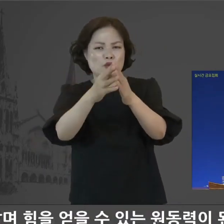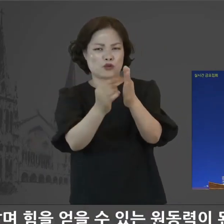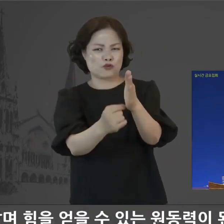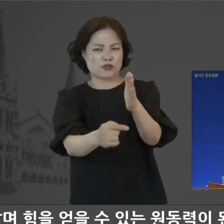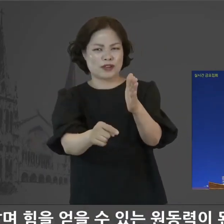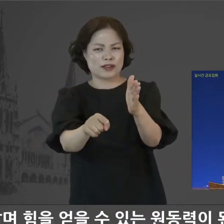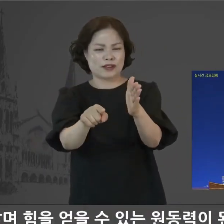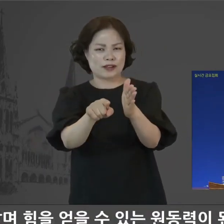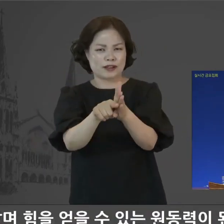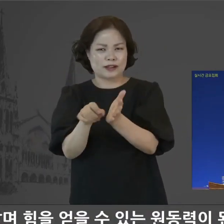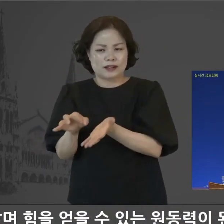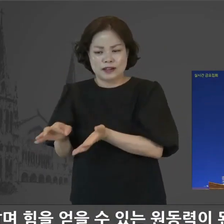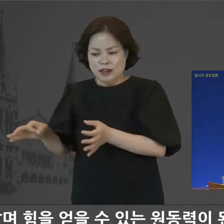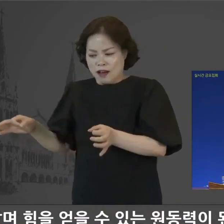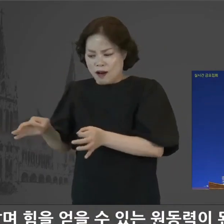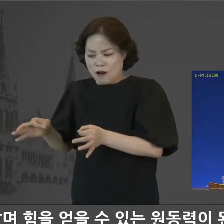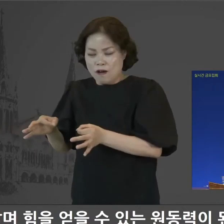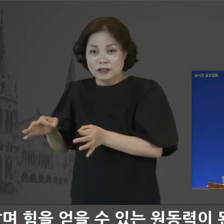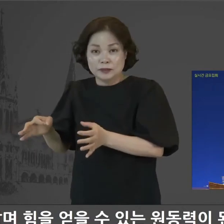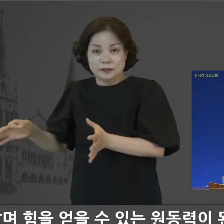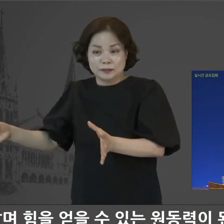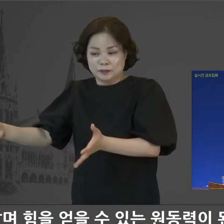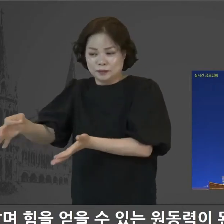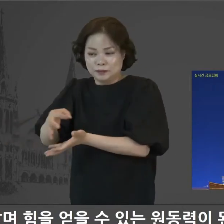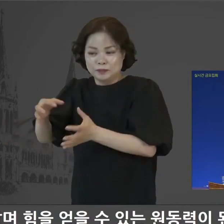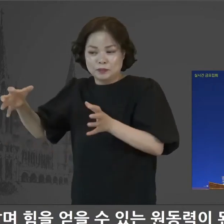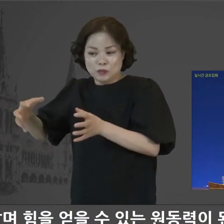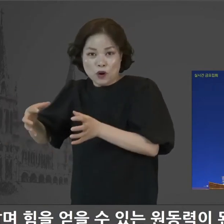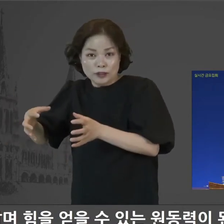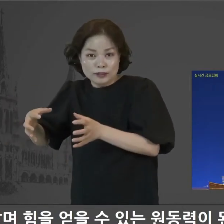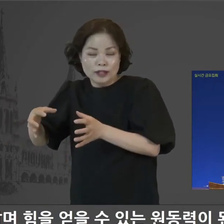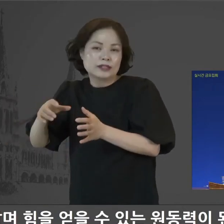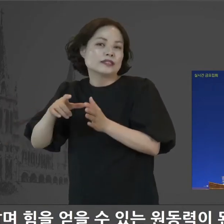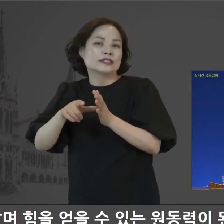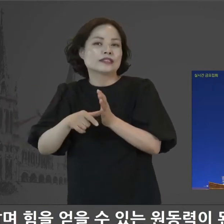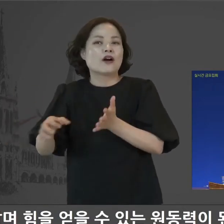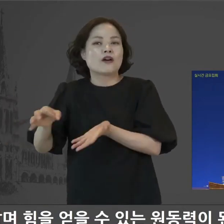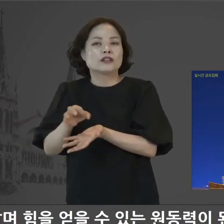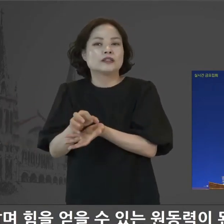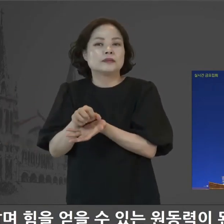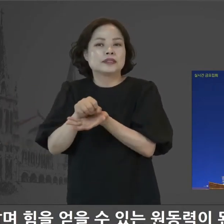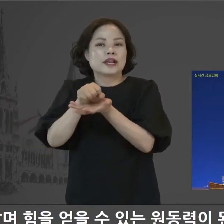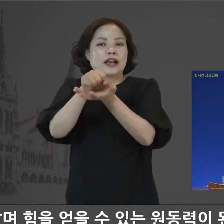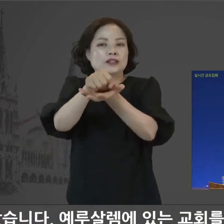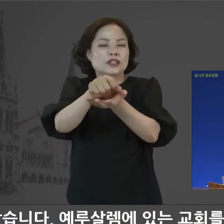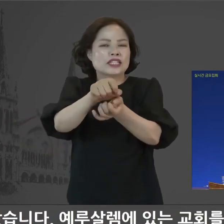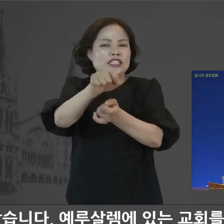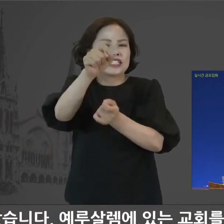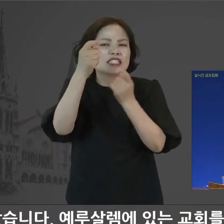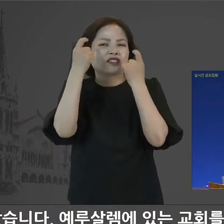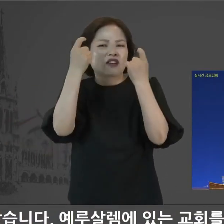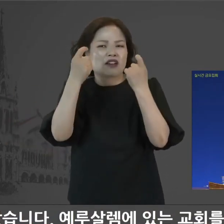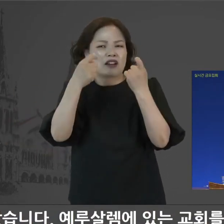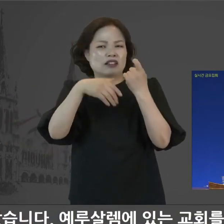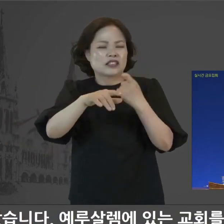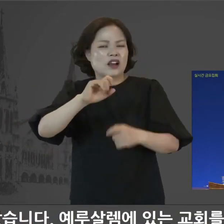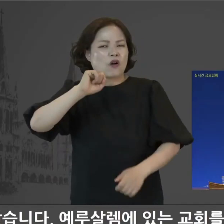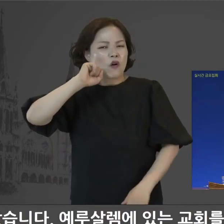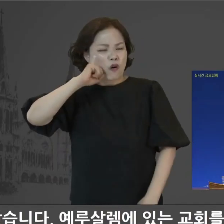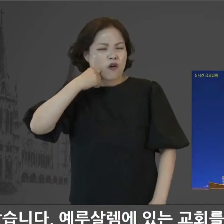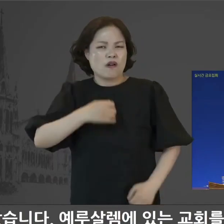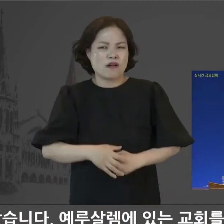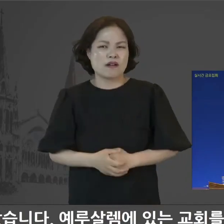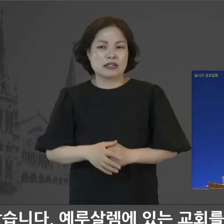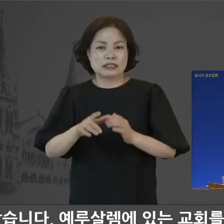위해서 헌금을 열심히 모아서, 그 당시에 헌금을 가지고 긴 여행하는 게 어디 쉬웠겠습니까?